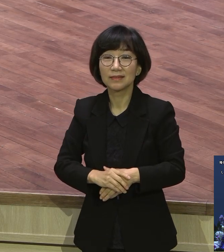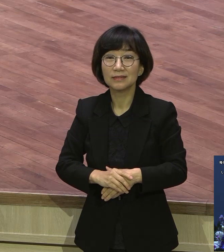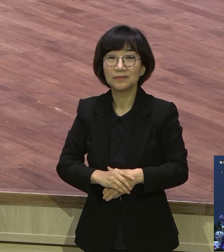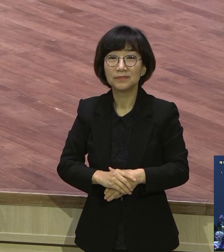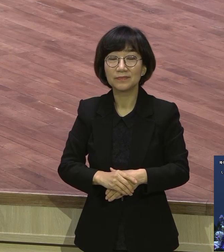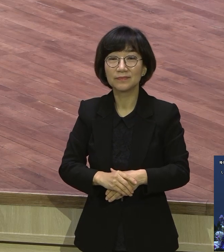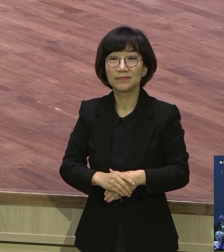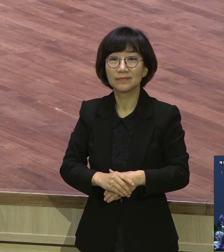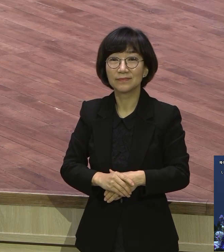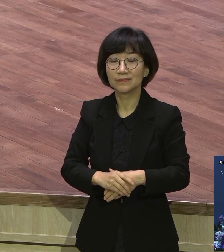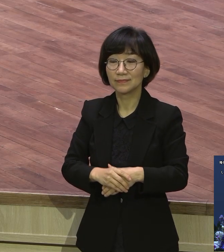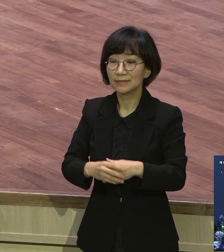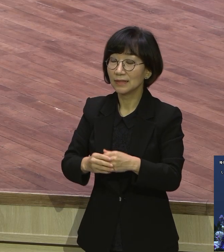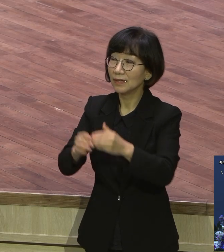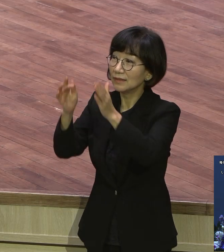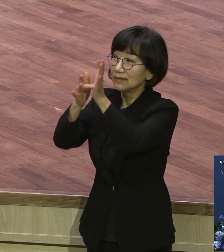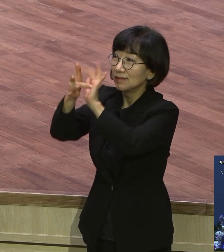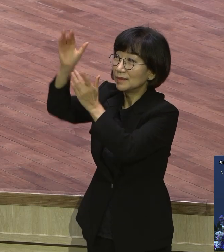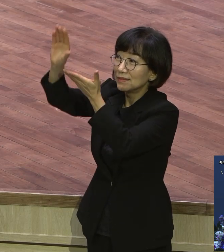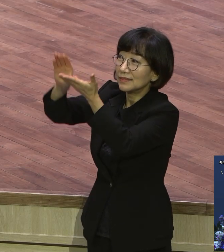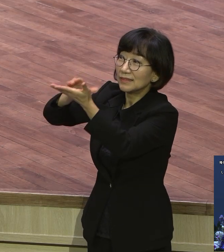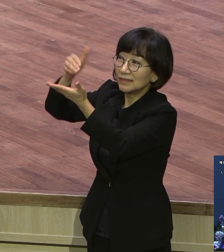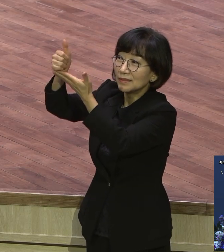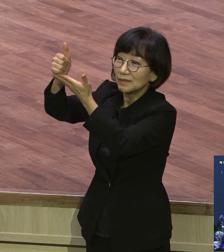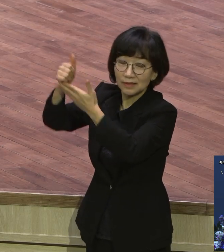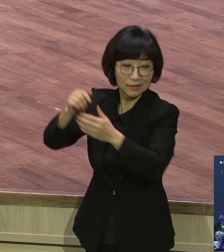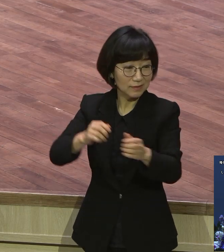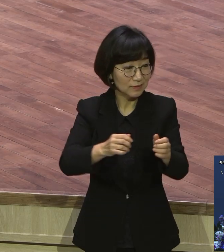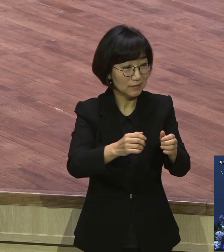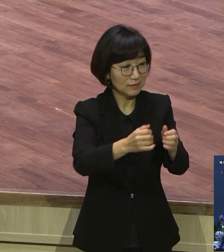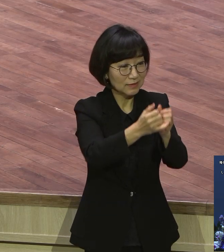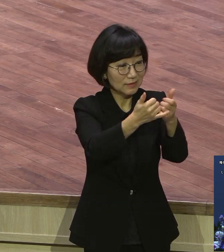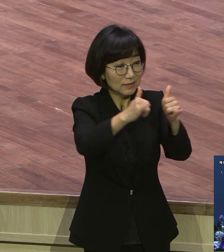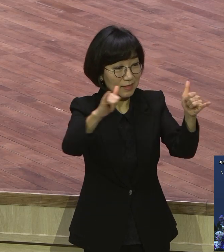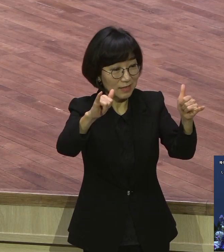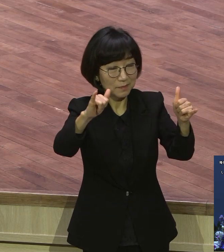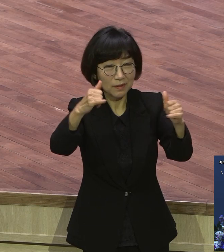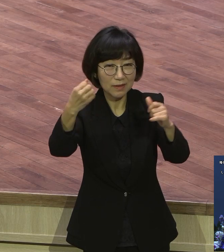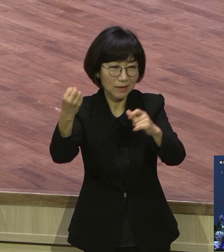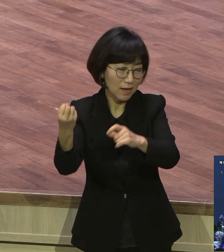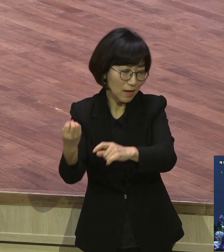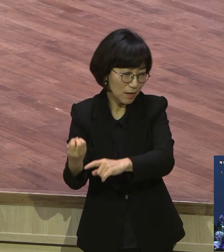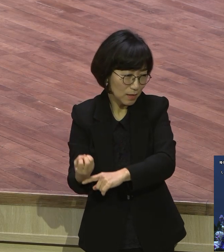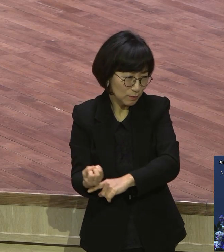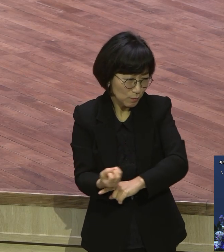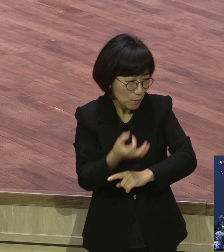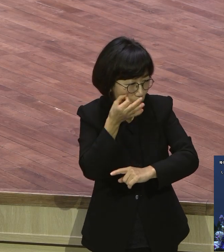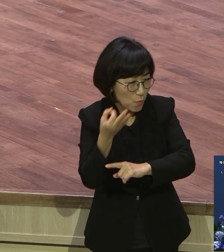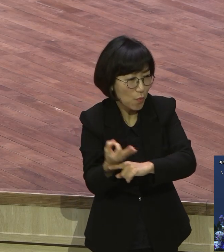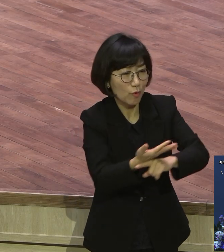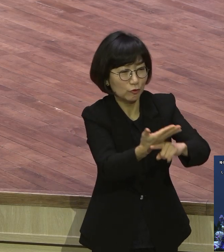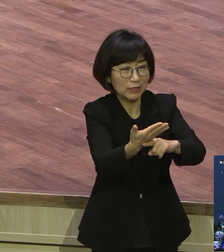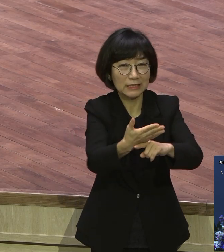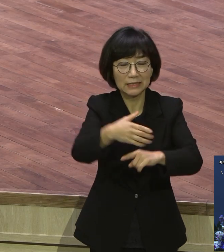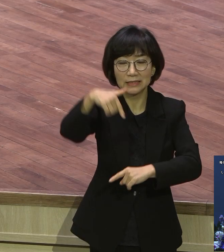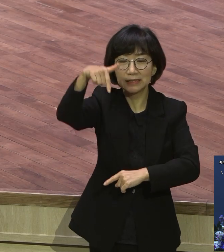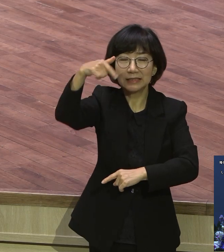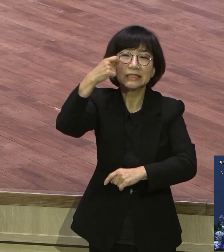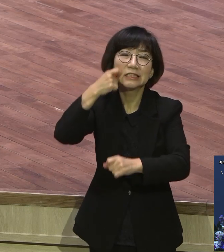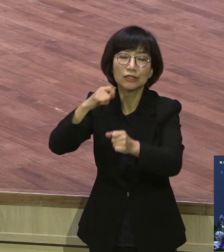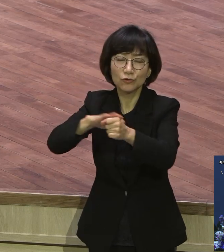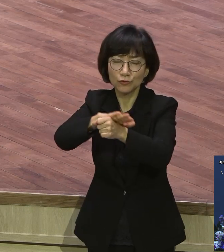하나님께서 인간에게 베풀어 주신 경률이 뭐요 결정처다 그런 말씀